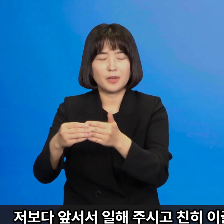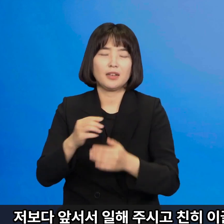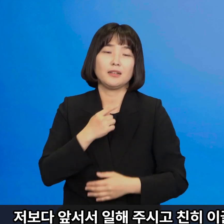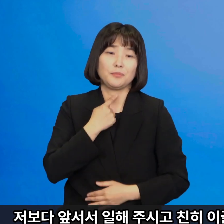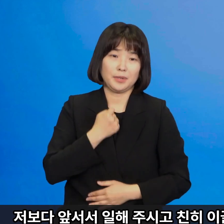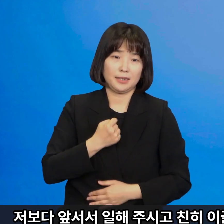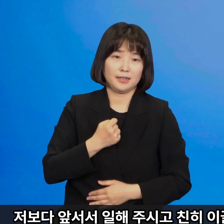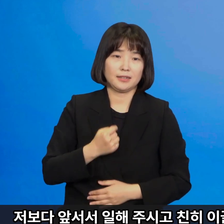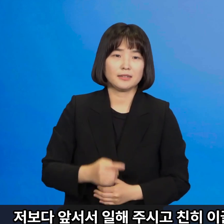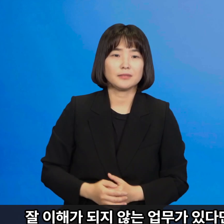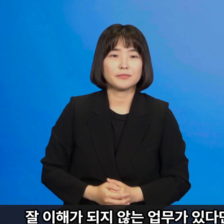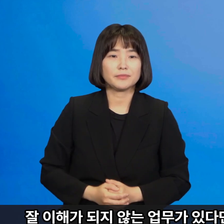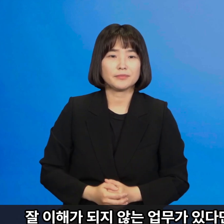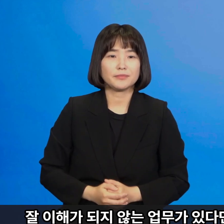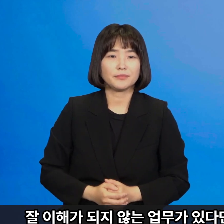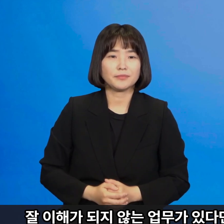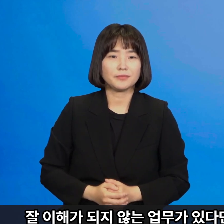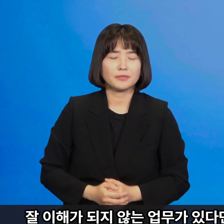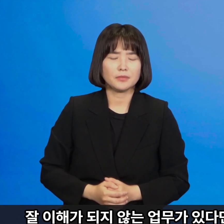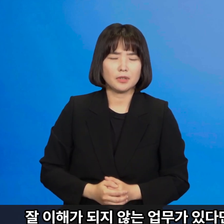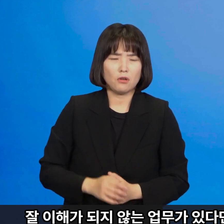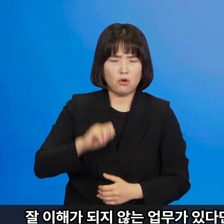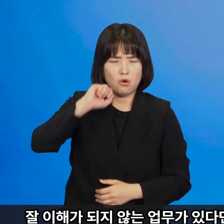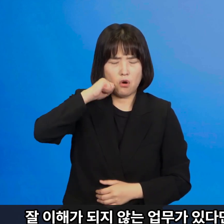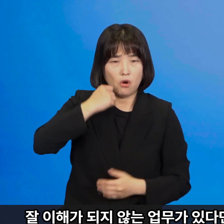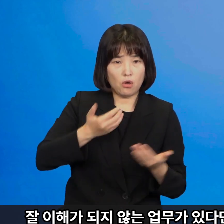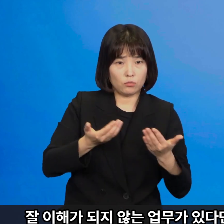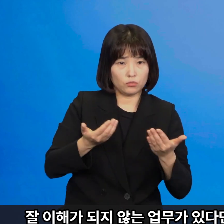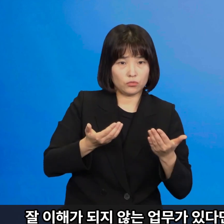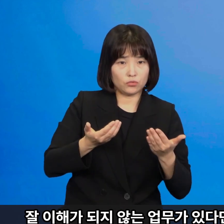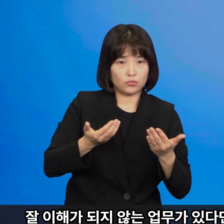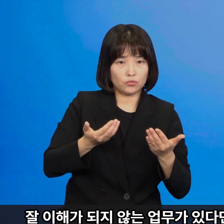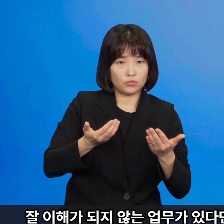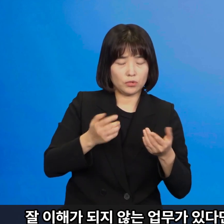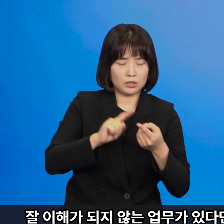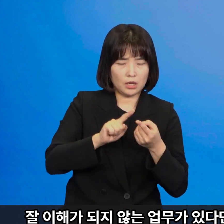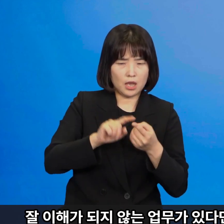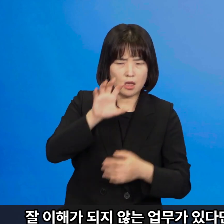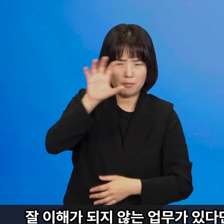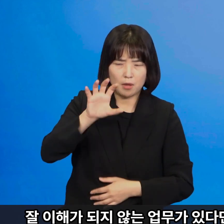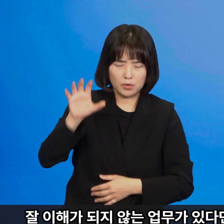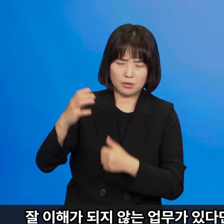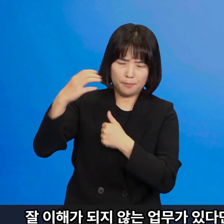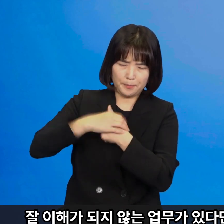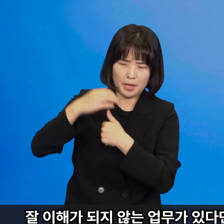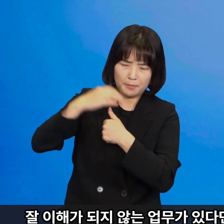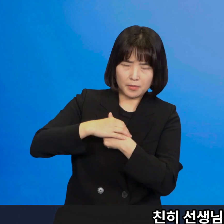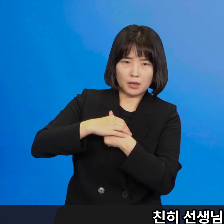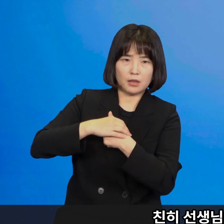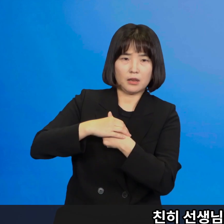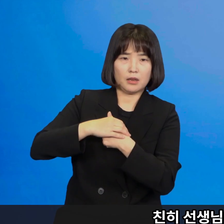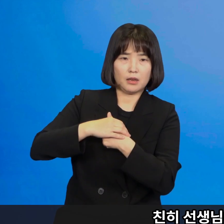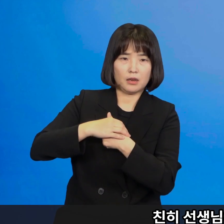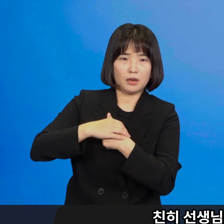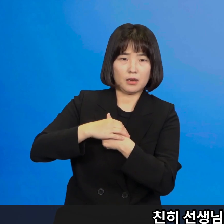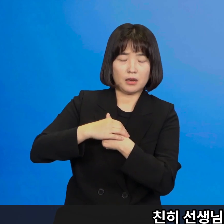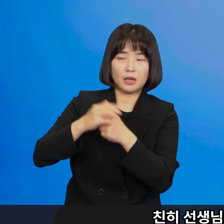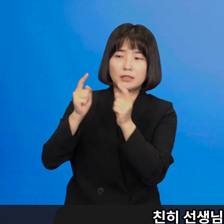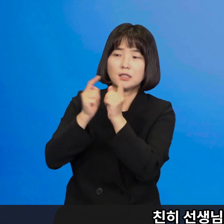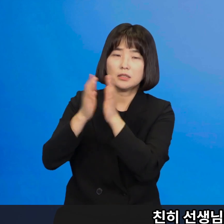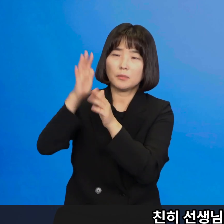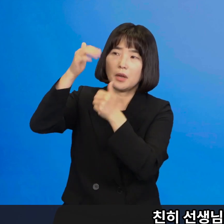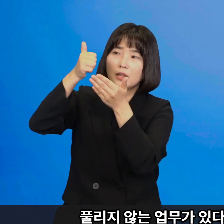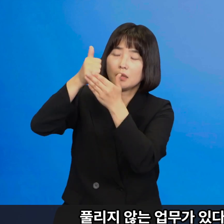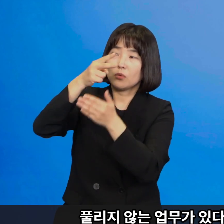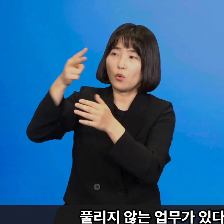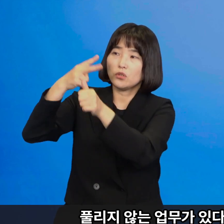경험하게 되었습니다. 잘 이해가 되지 않는 업무가 있다면 반복해서 그 업무를 만나게 하셔서 친히 선생님이